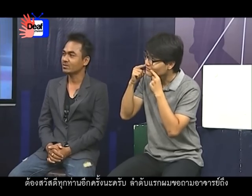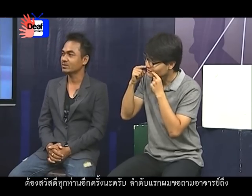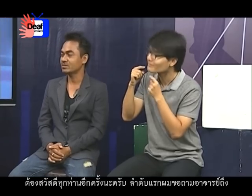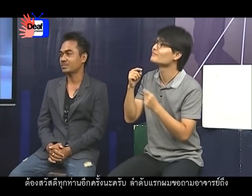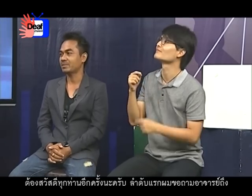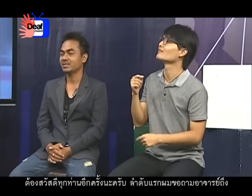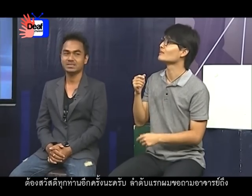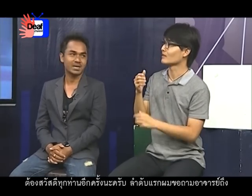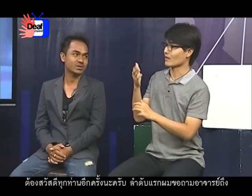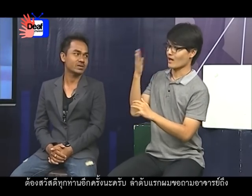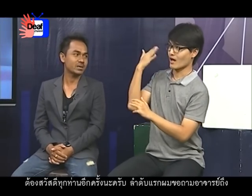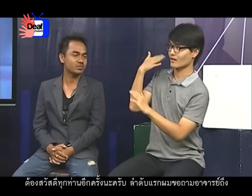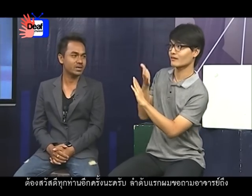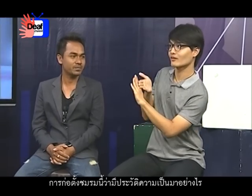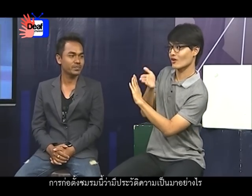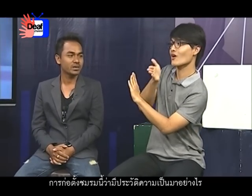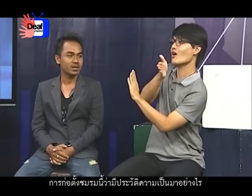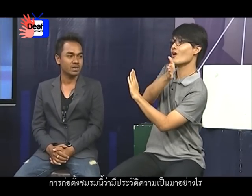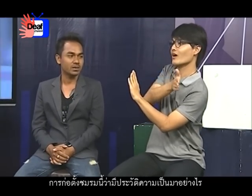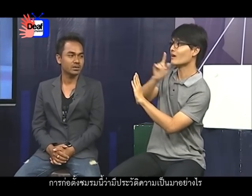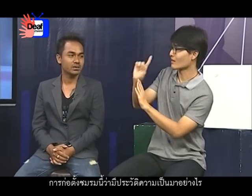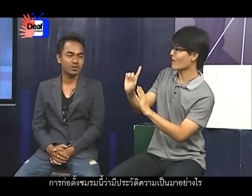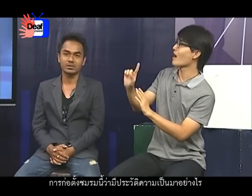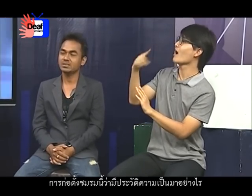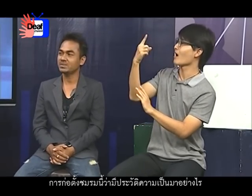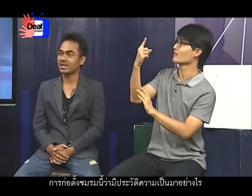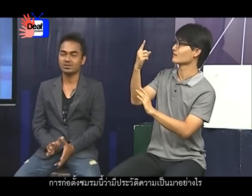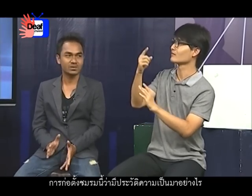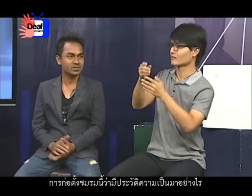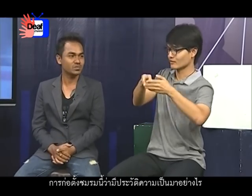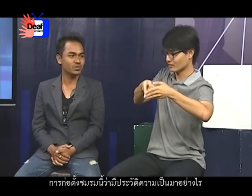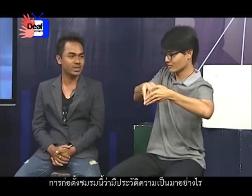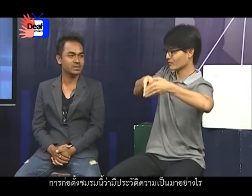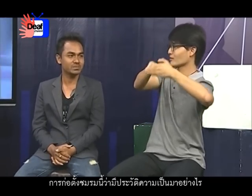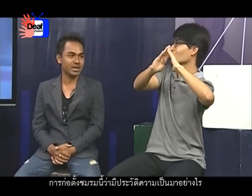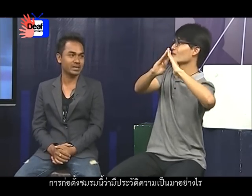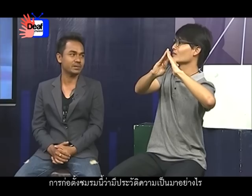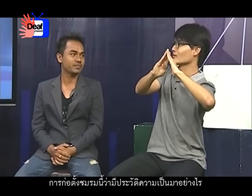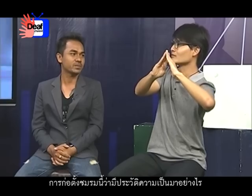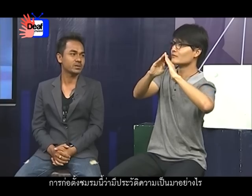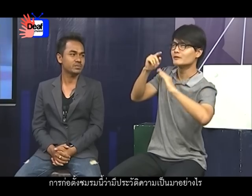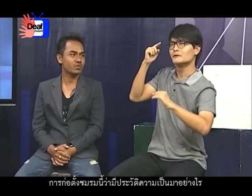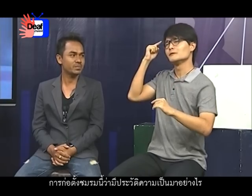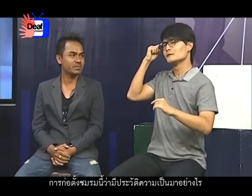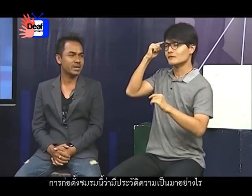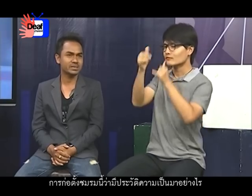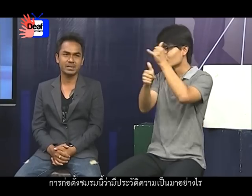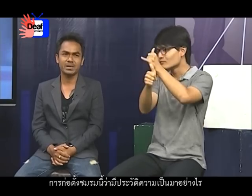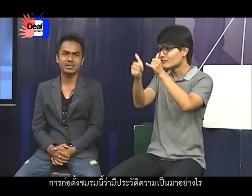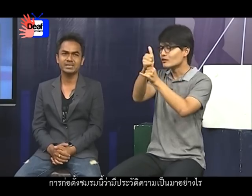ารย์นิดนึงนะครับถึงเรื่องของการก่อตั้งชมรมนี้นะครับว่ามีประวัติความเป็นมายังไงครับอยากให้